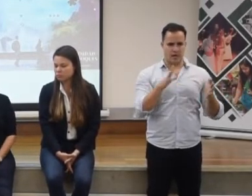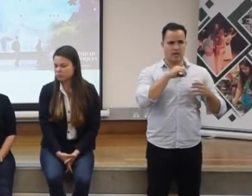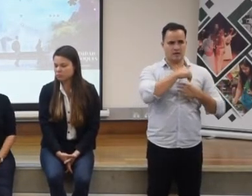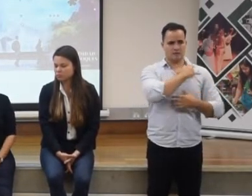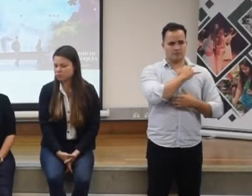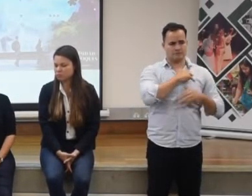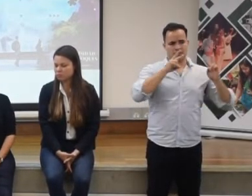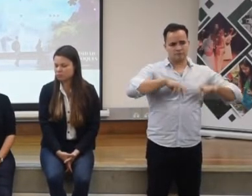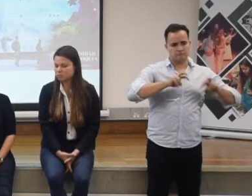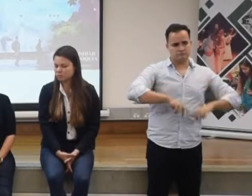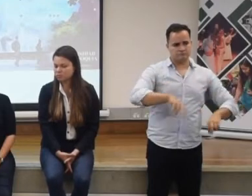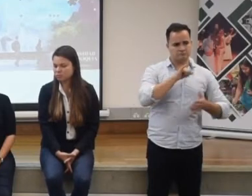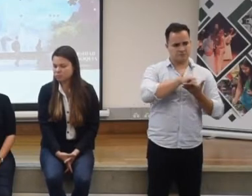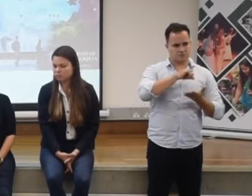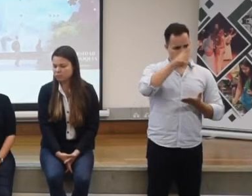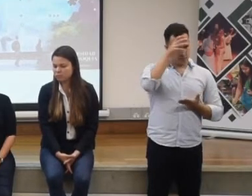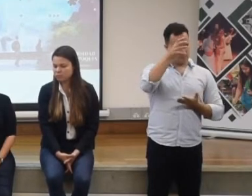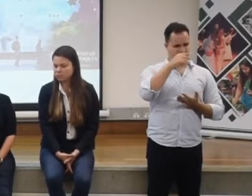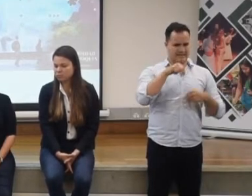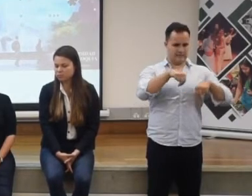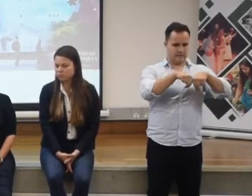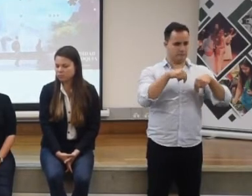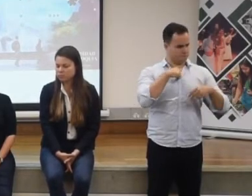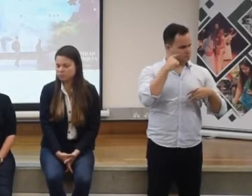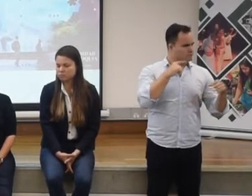universidad sobre ese concepto en la universidad.